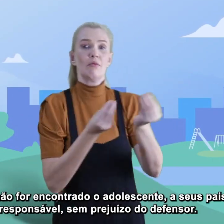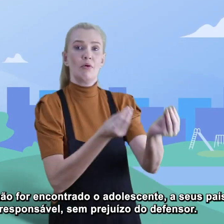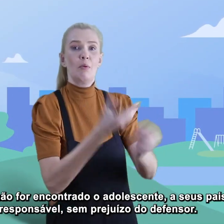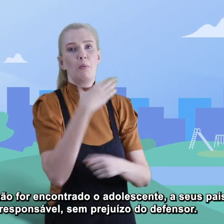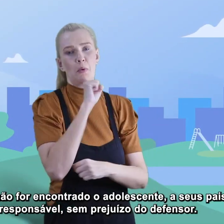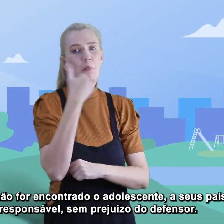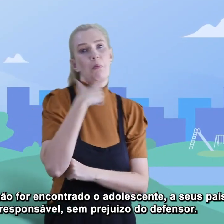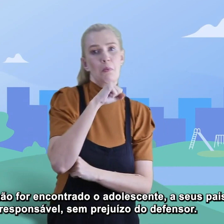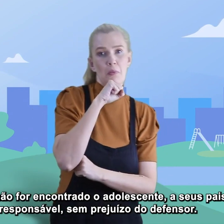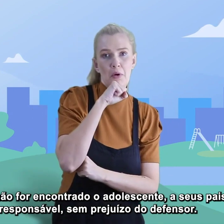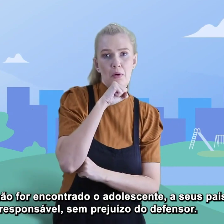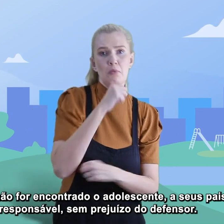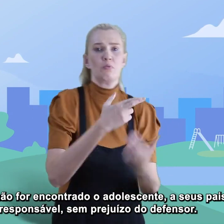sem prejuízo do defensor.